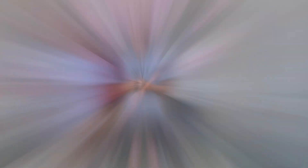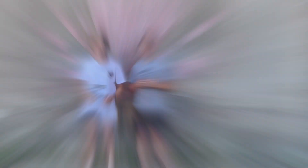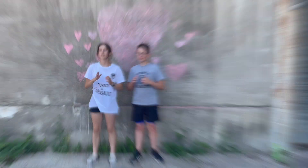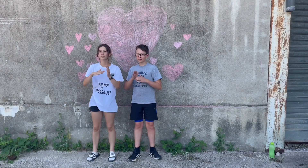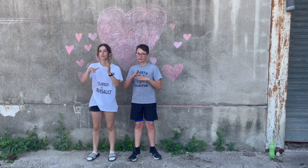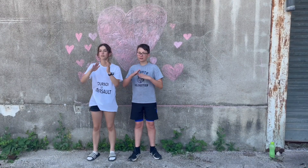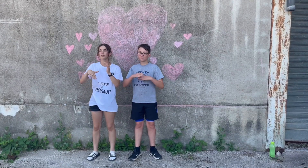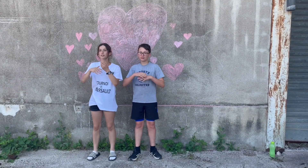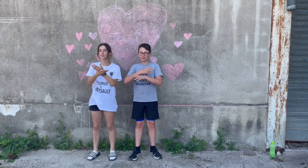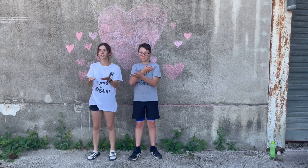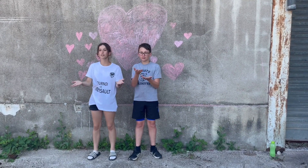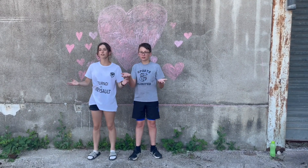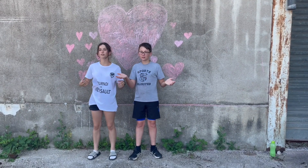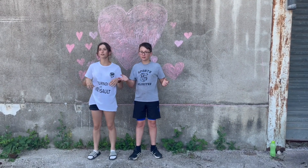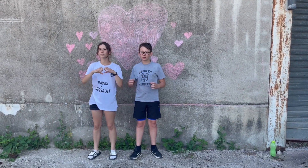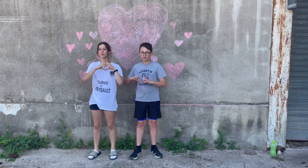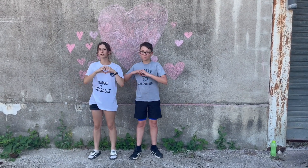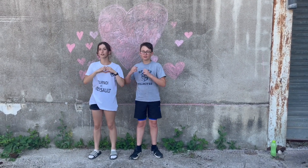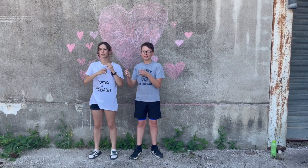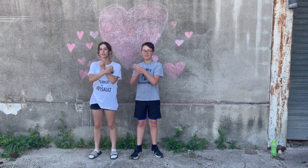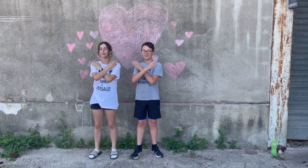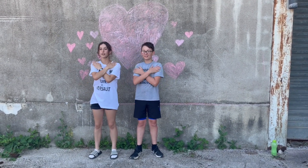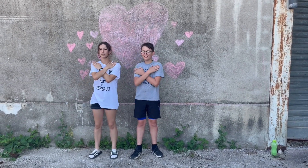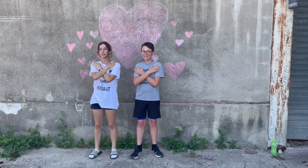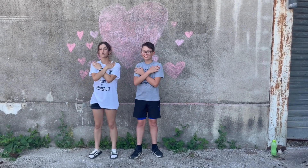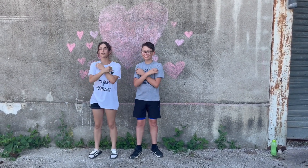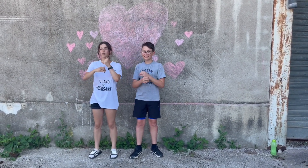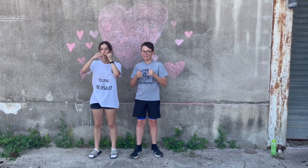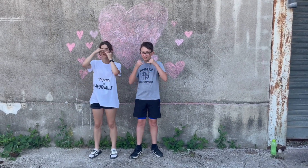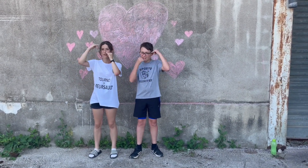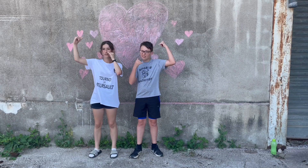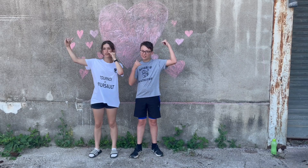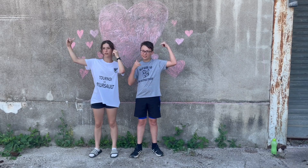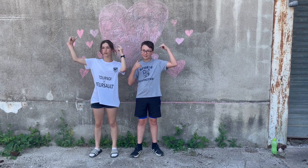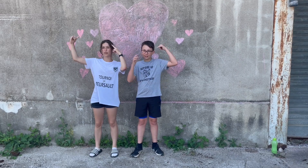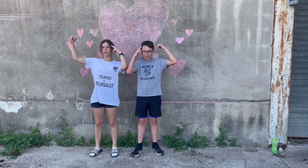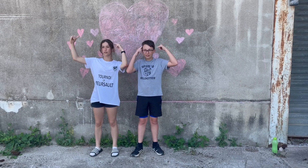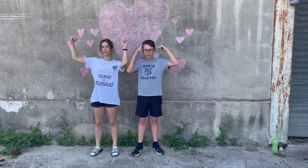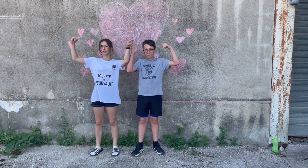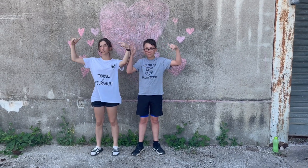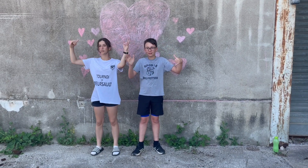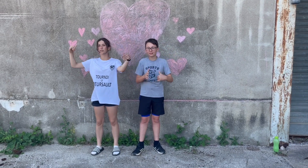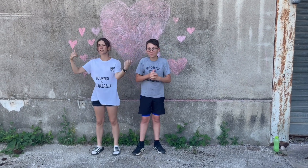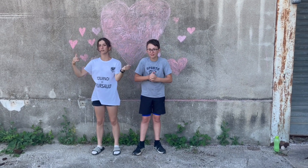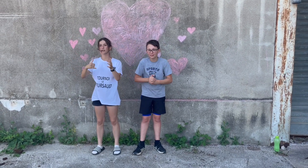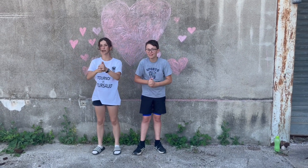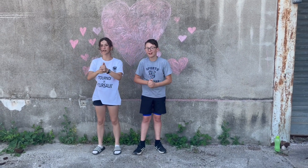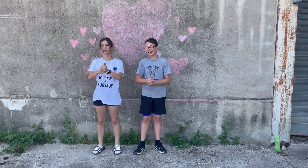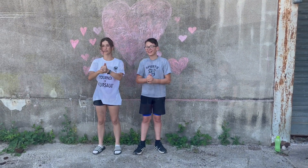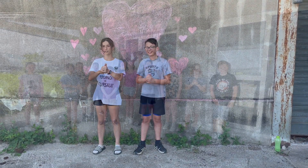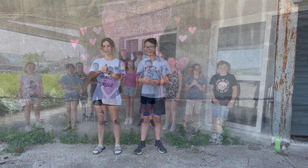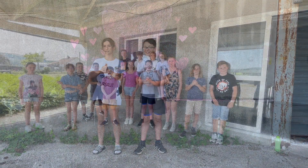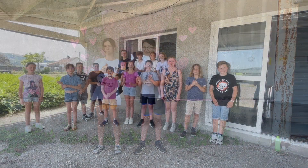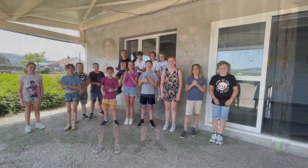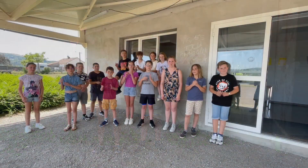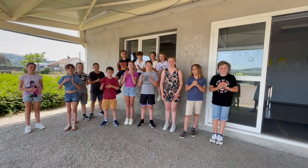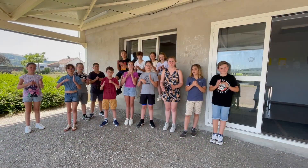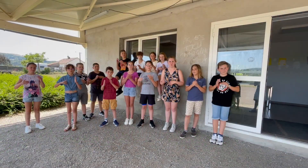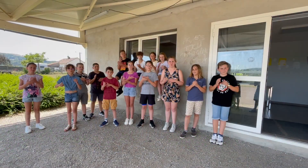l'horizon. C'est juste une petite chanson du cœur de la raison. On rêvait de la lune. C'est possible à l'unisson. C'est juste